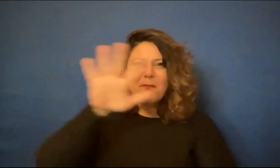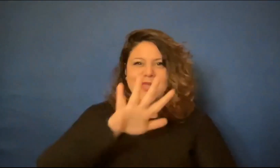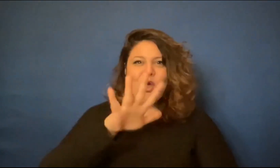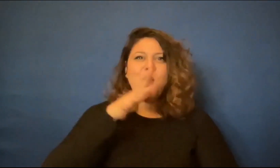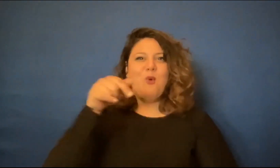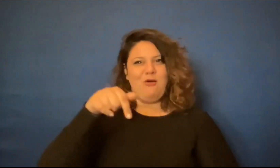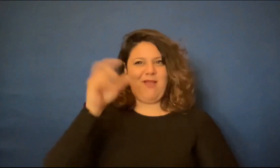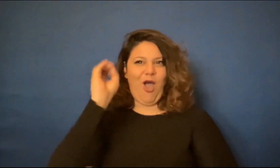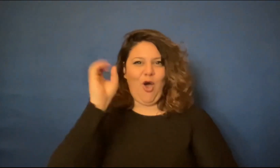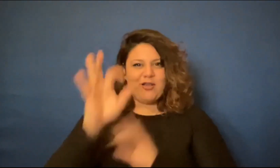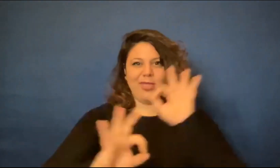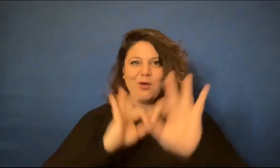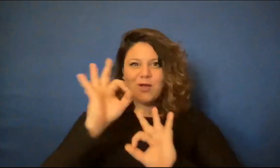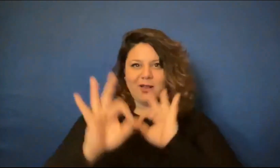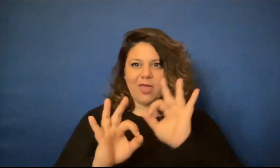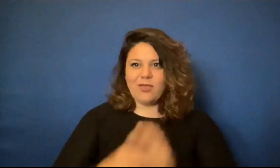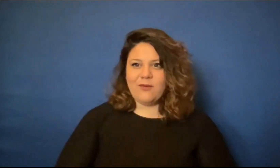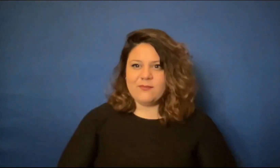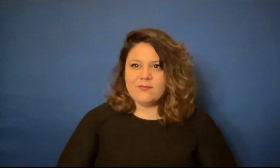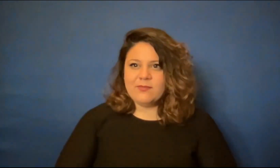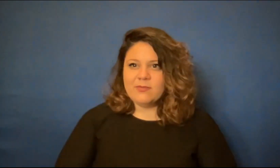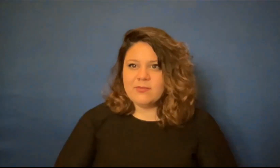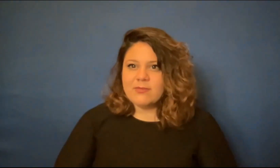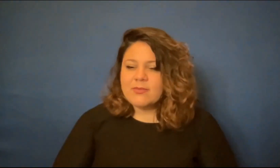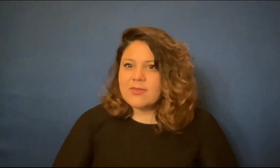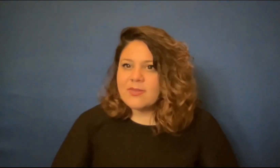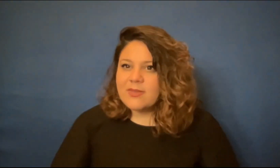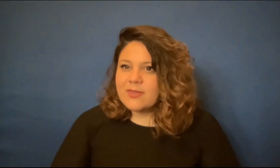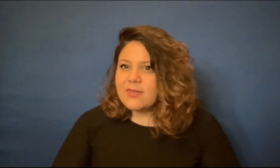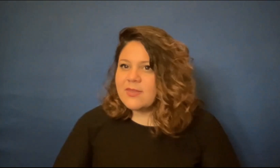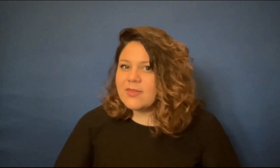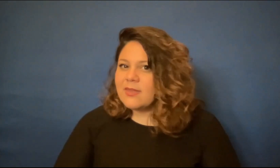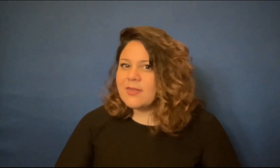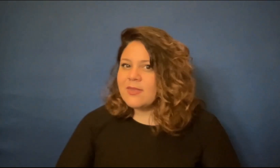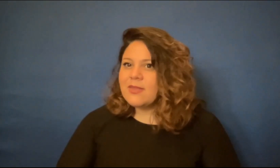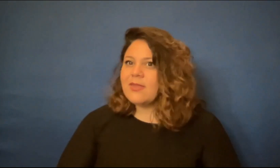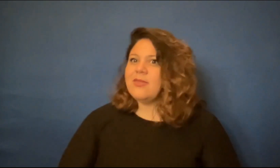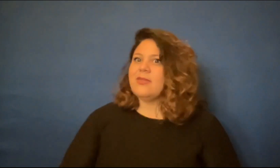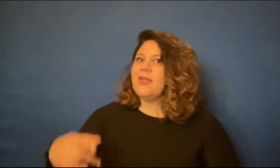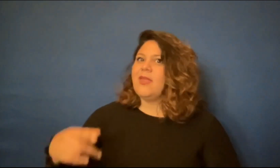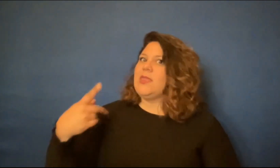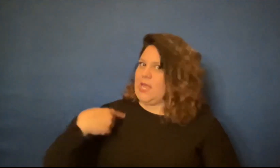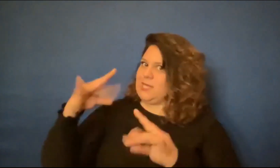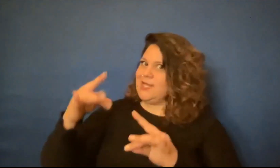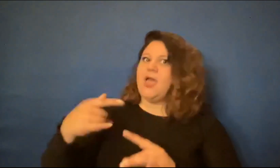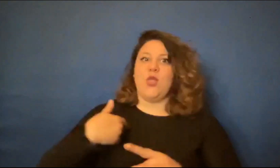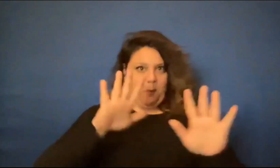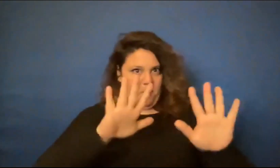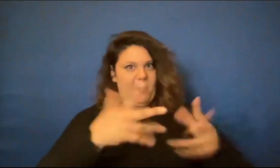jornada y por haber encontrado... Ya fue uso. No, espérate que no me has dejado acabar. No me has dejado